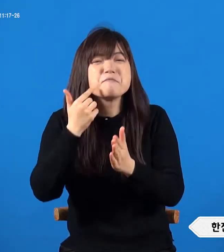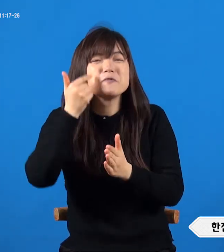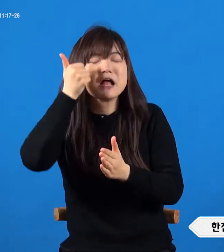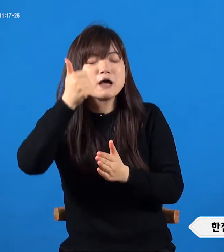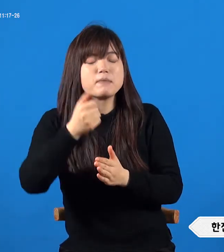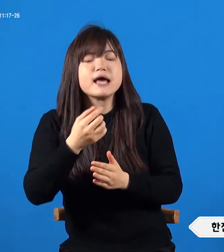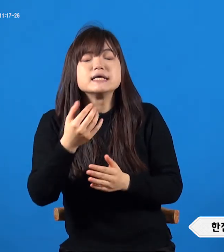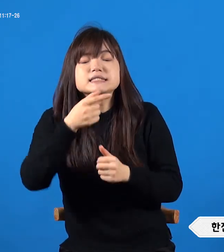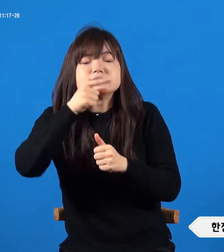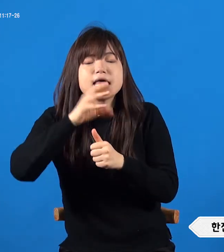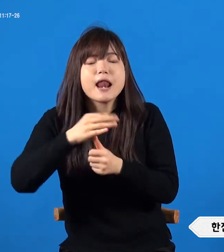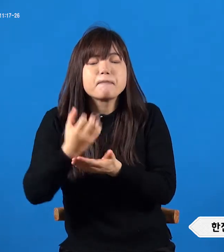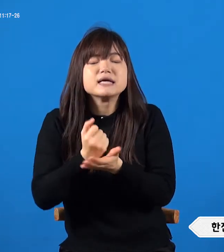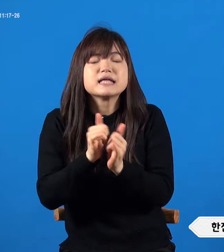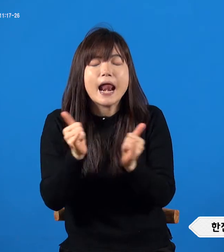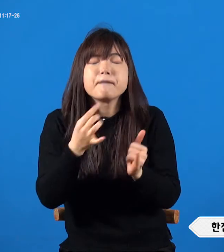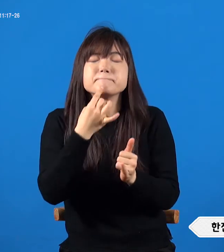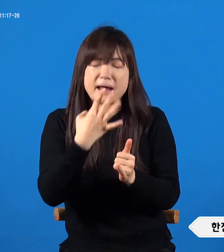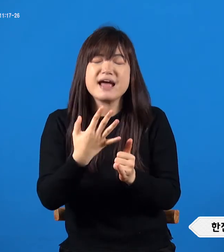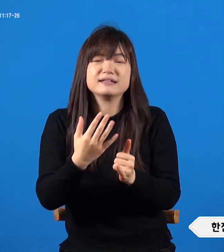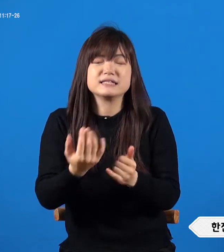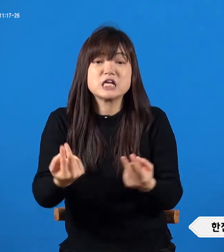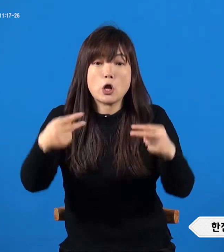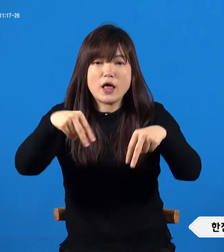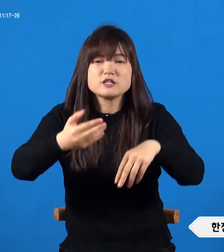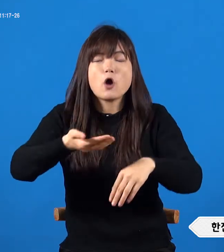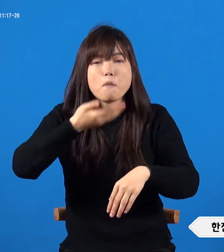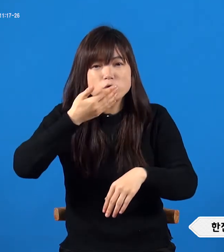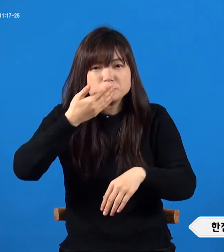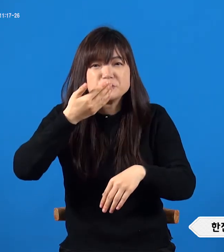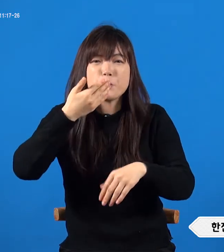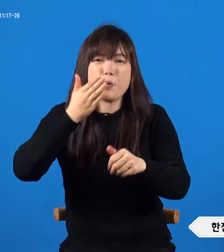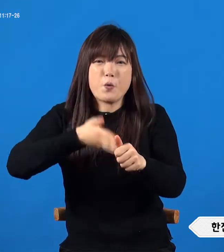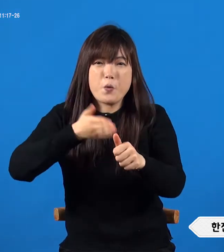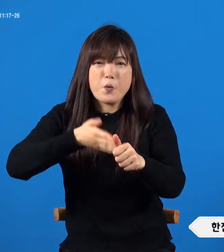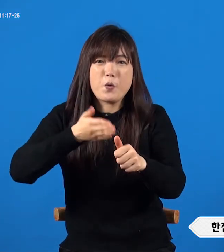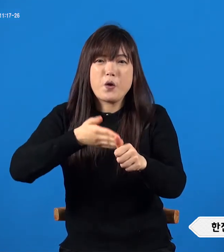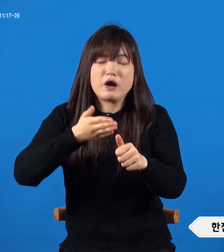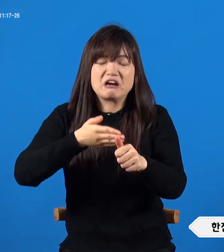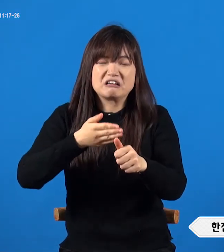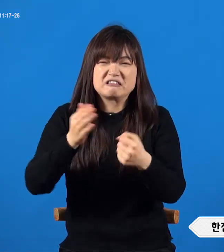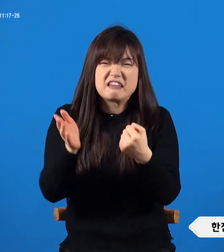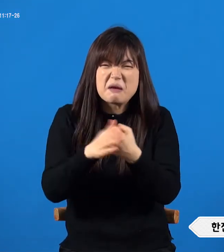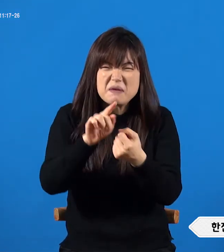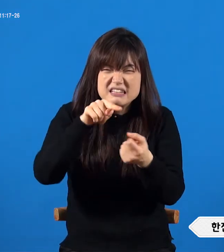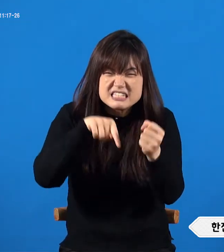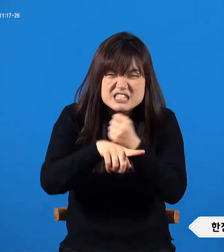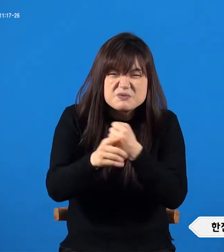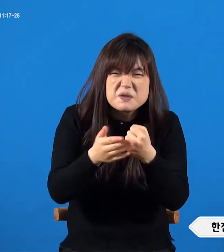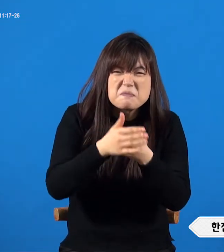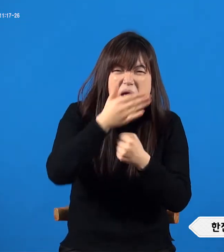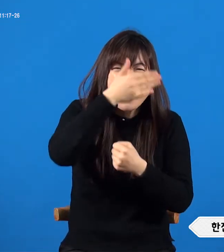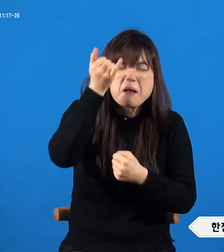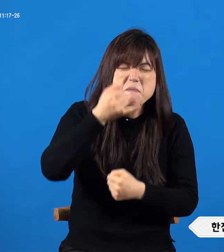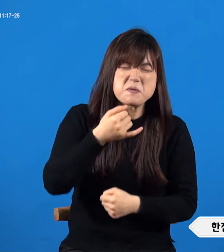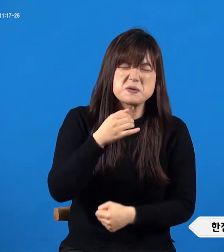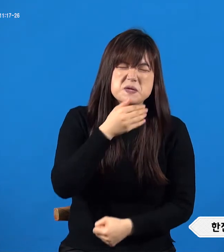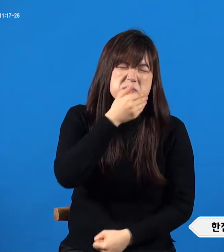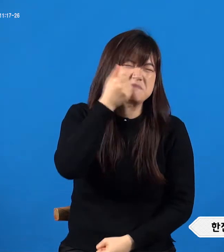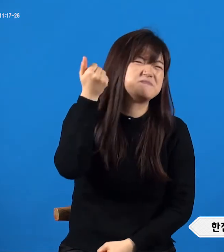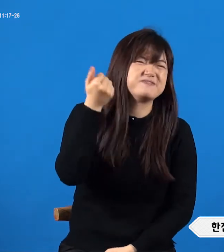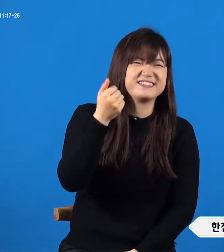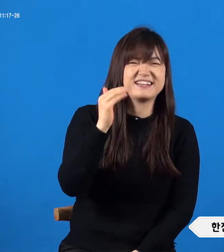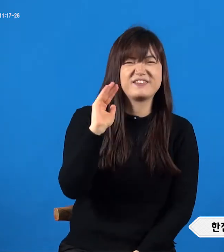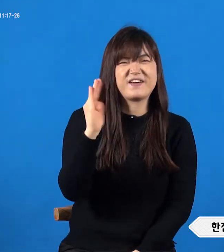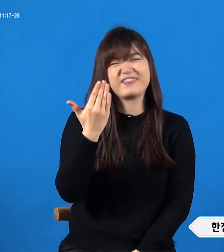분만 참여하십시오 하면서 자기에게는 떡과 포도주를 안 줬다는 것입니다. 그래서 삐져가지고 교회 안